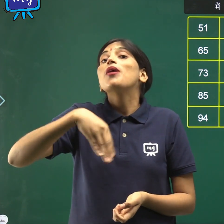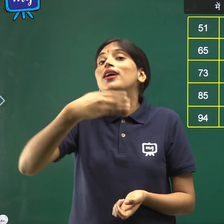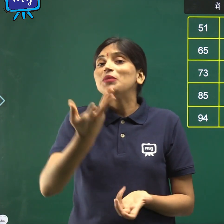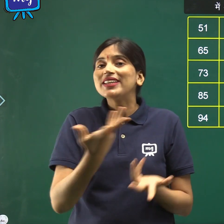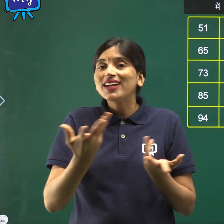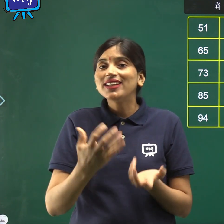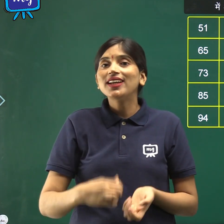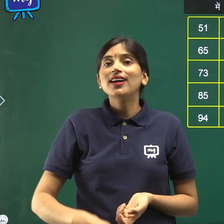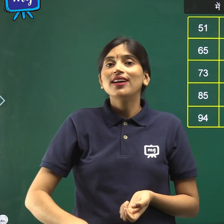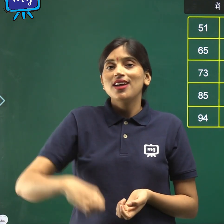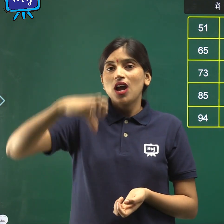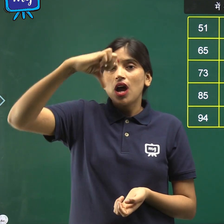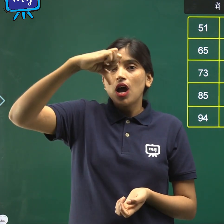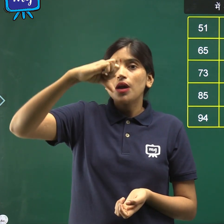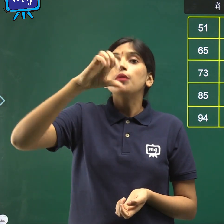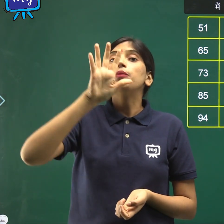आते हैं?